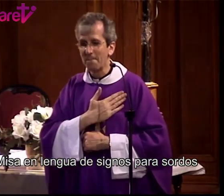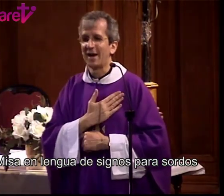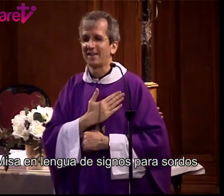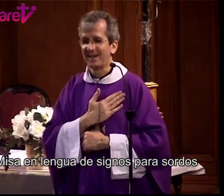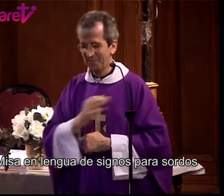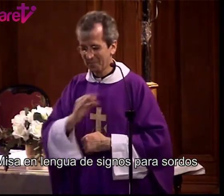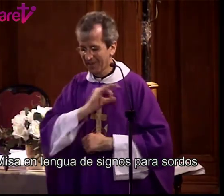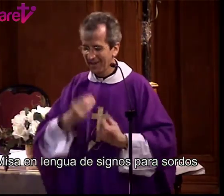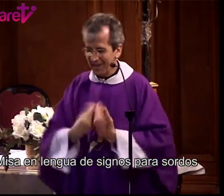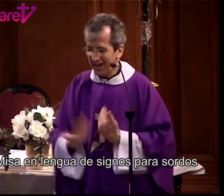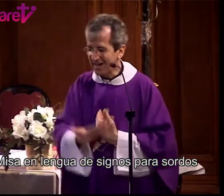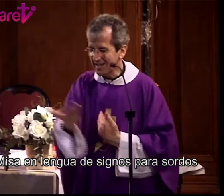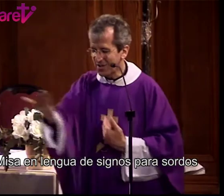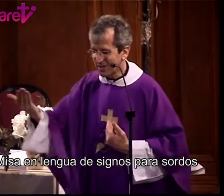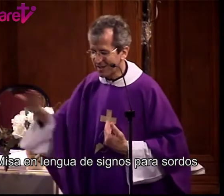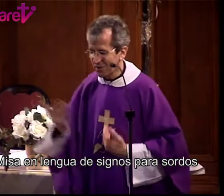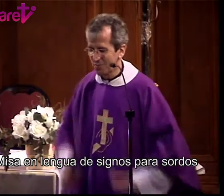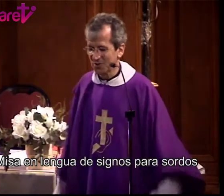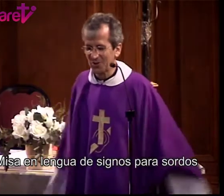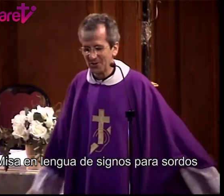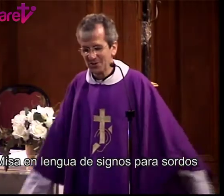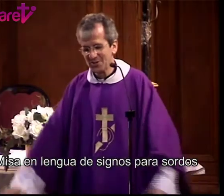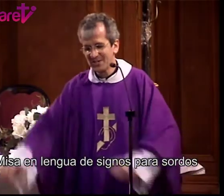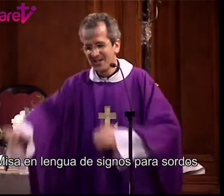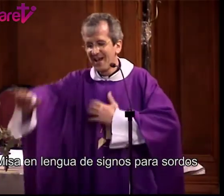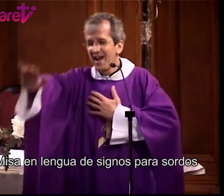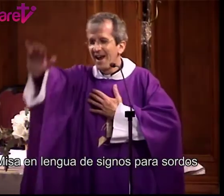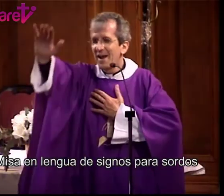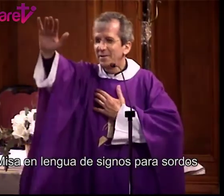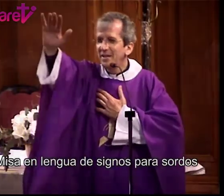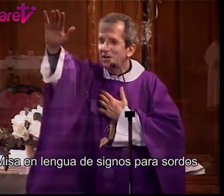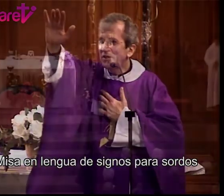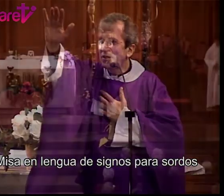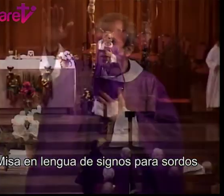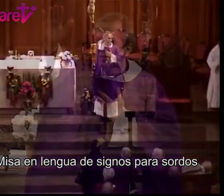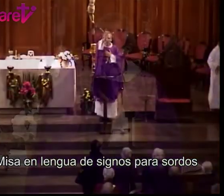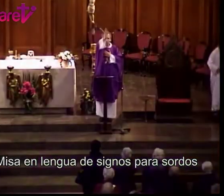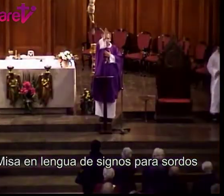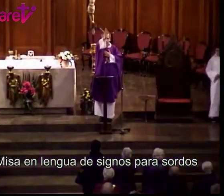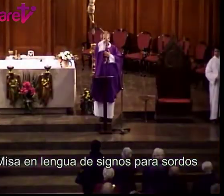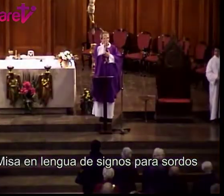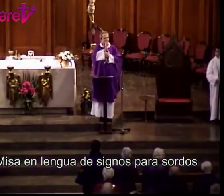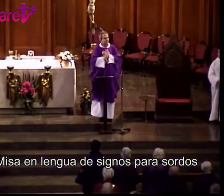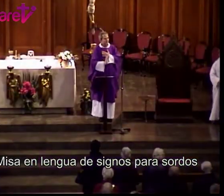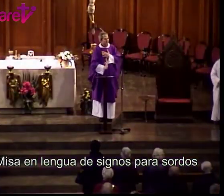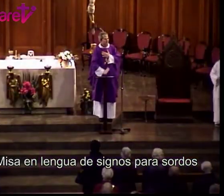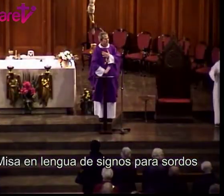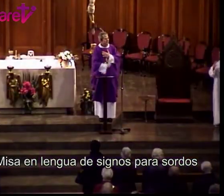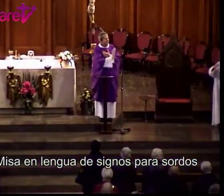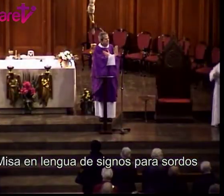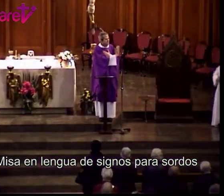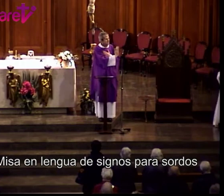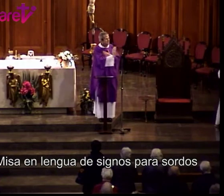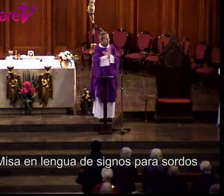madre. El Señor esté con vosotros. Y con tu espíritu. La bendición de Dios Todopoderoso, Padre, Hijo y Espíritu